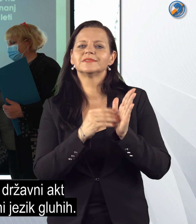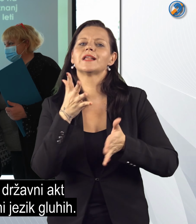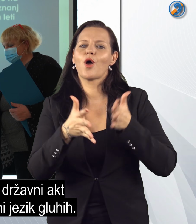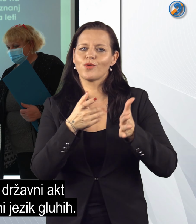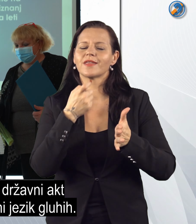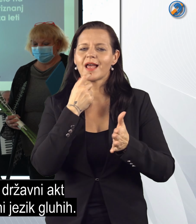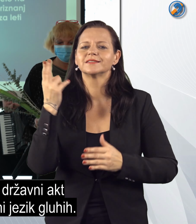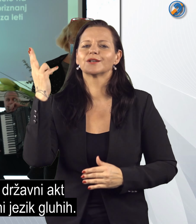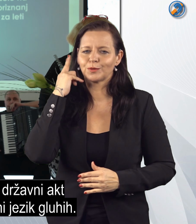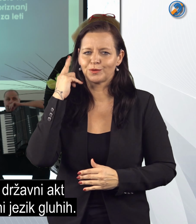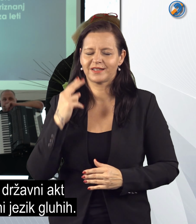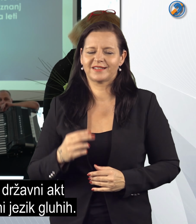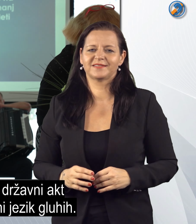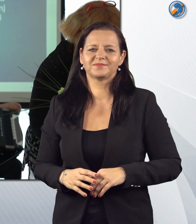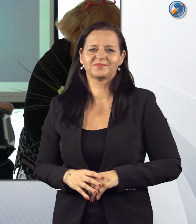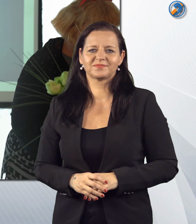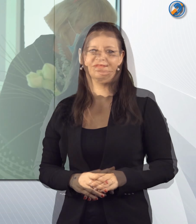znakovni jezik gluhih.